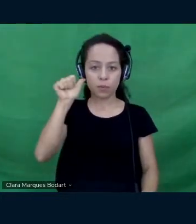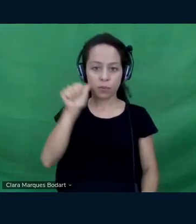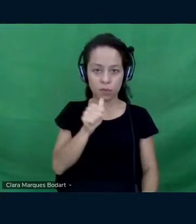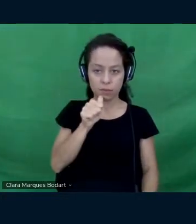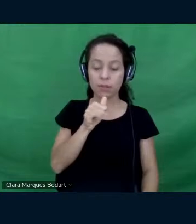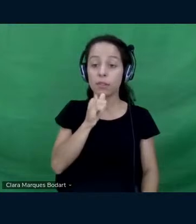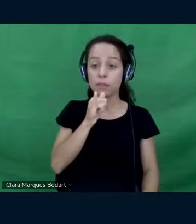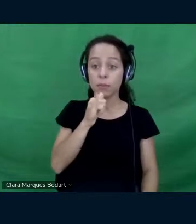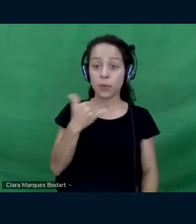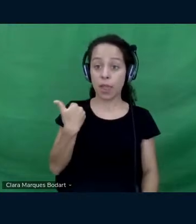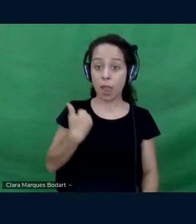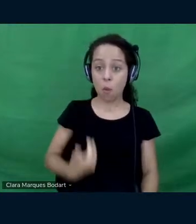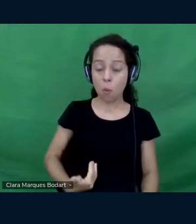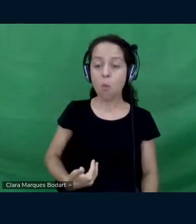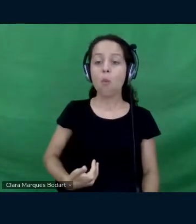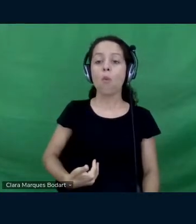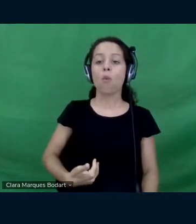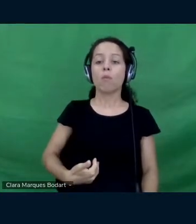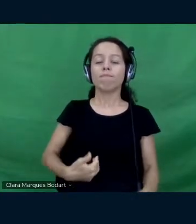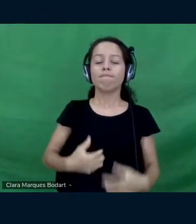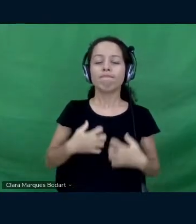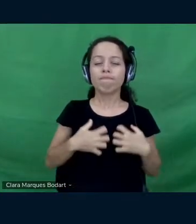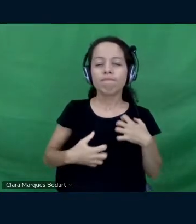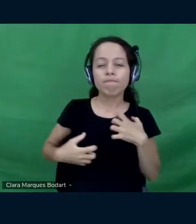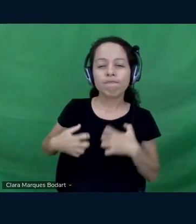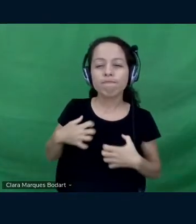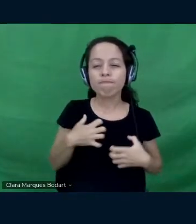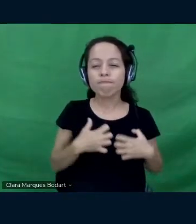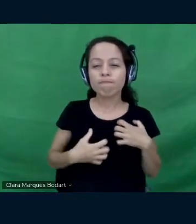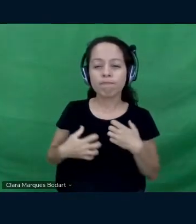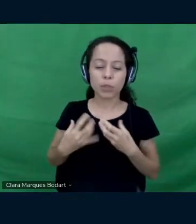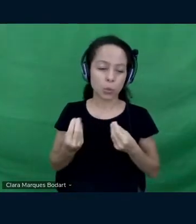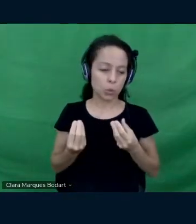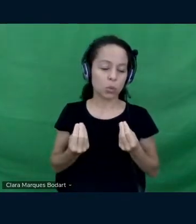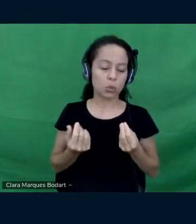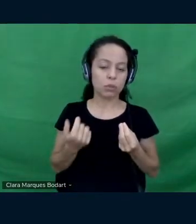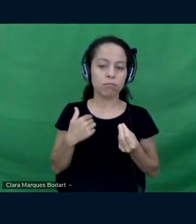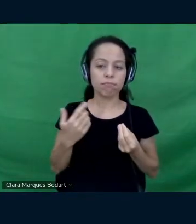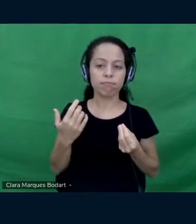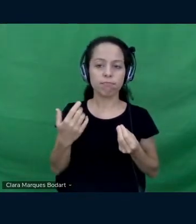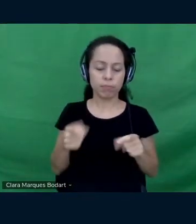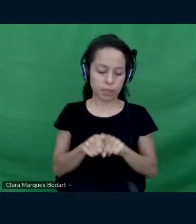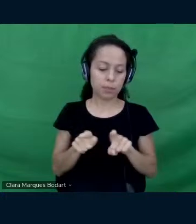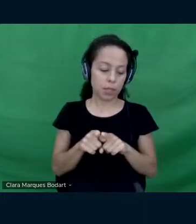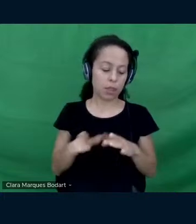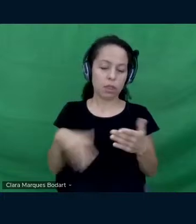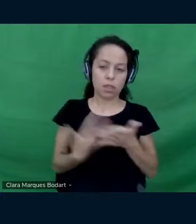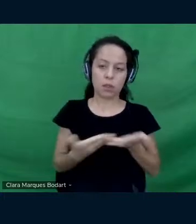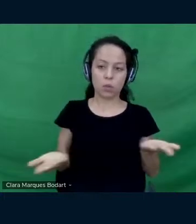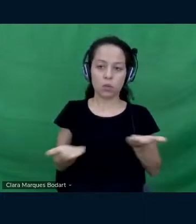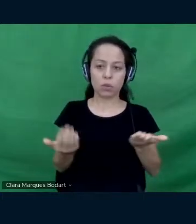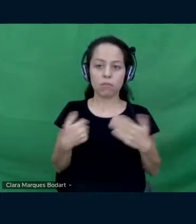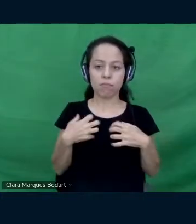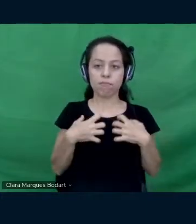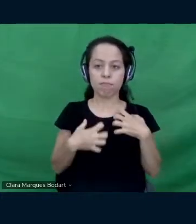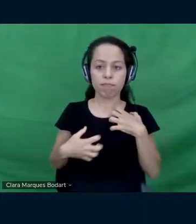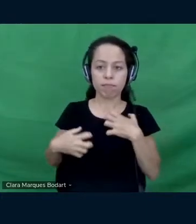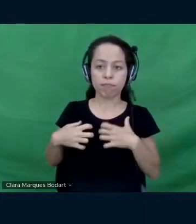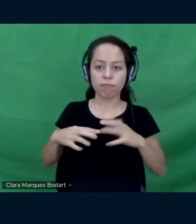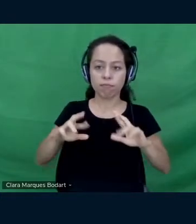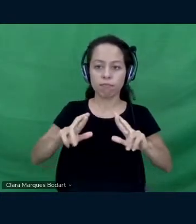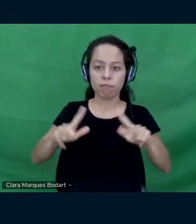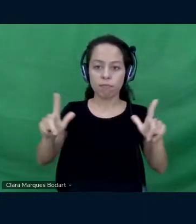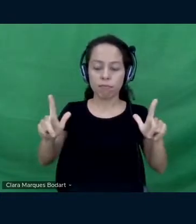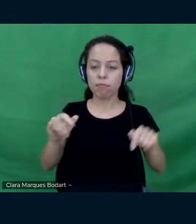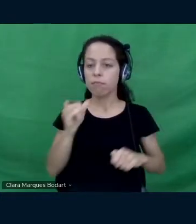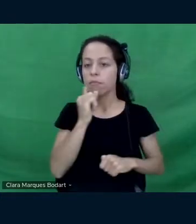exemplo, eu me incomodava muito, e continua me incomodando, mas eu ajo agora de forma diferente. Quando